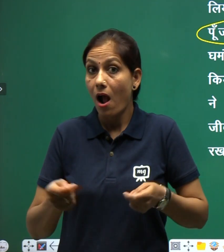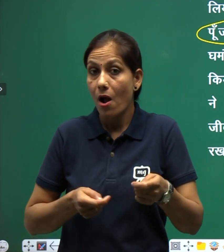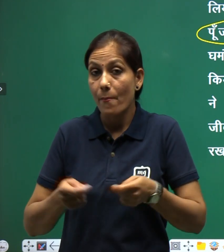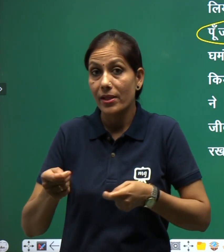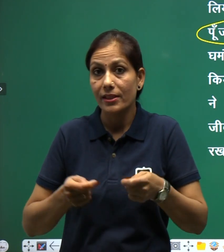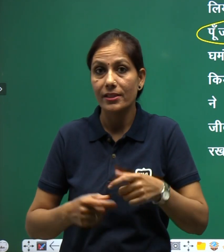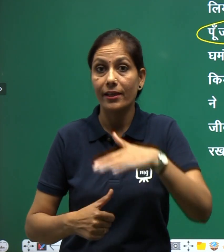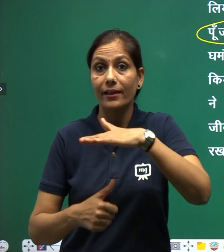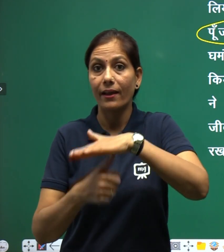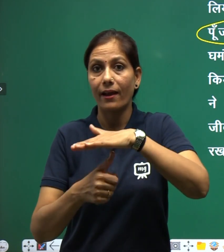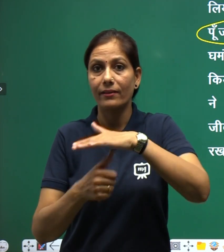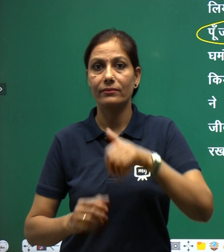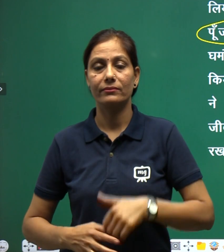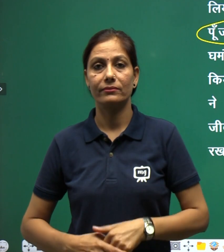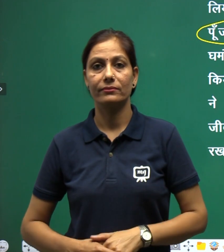सामंतशाही